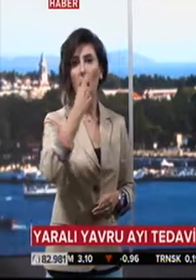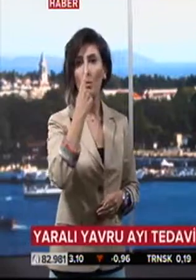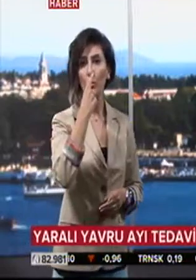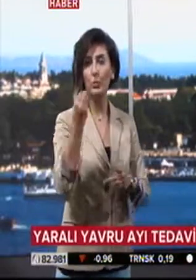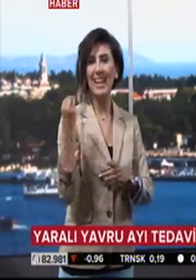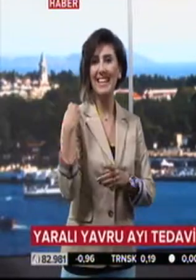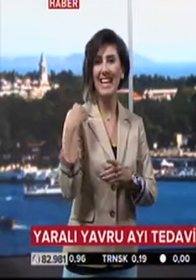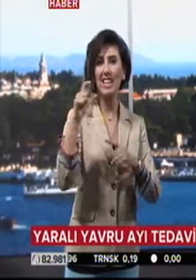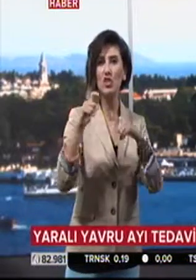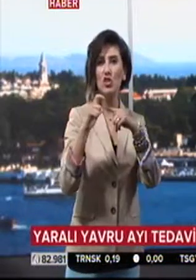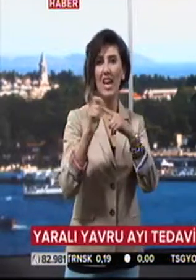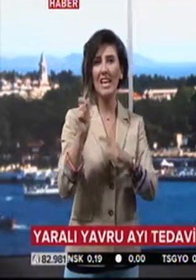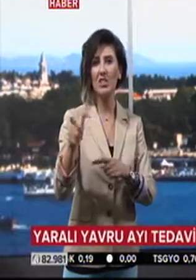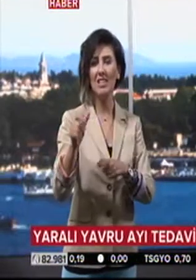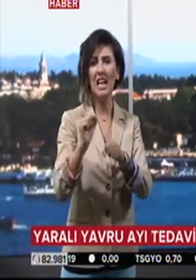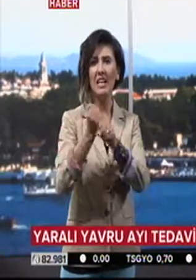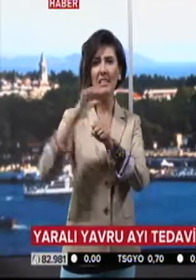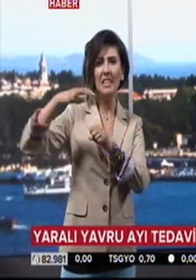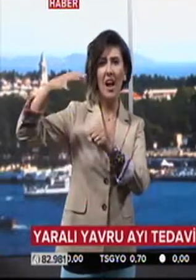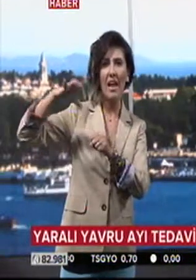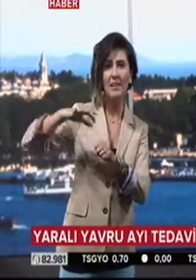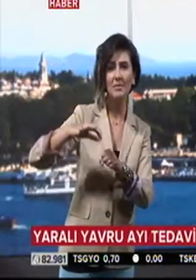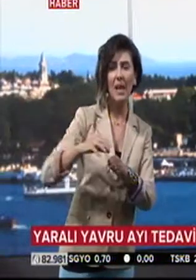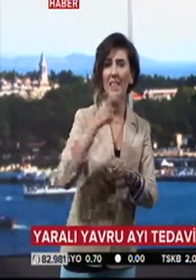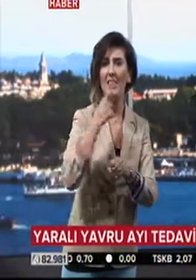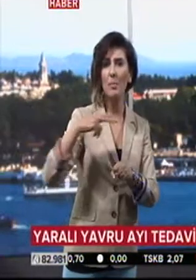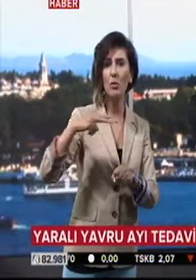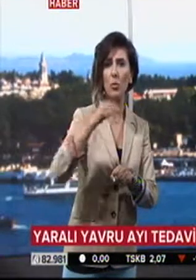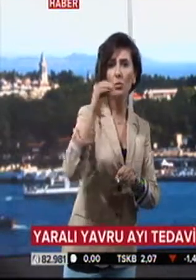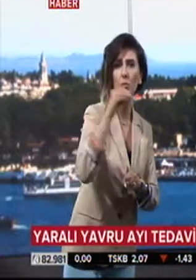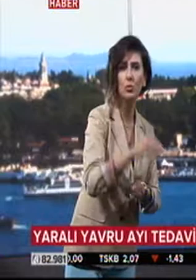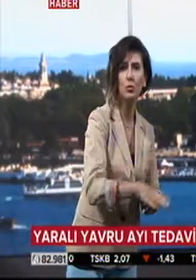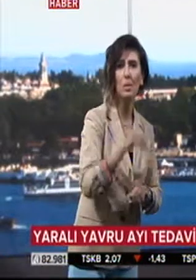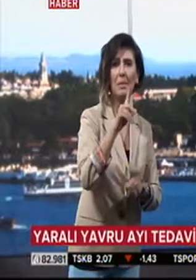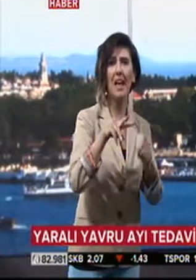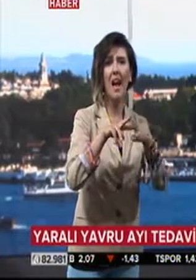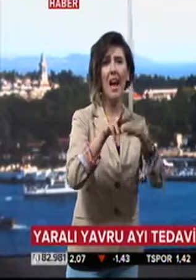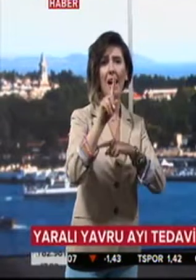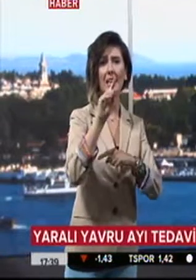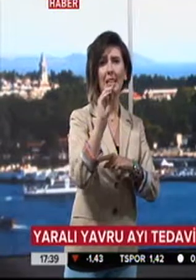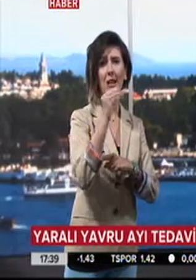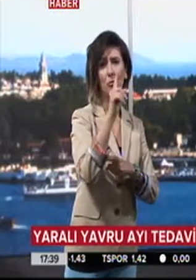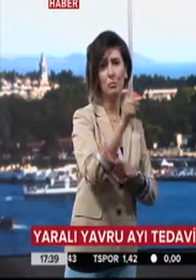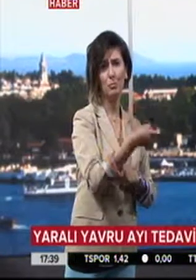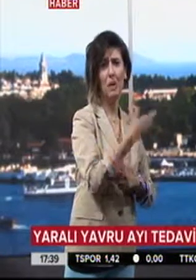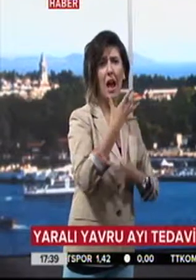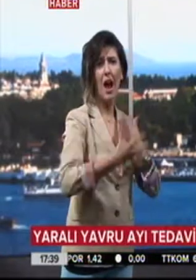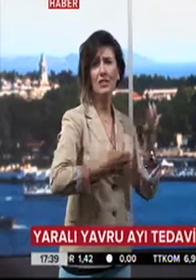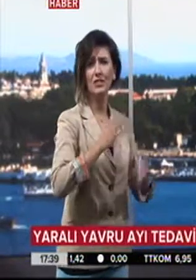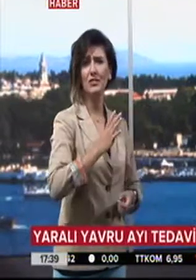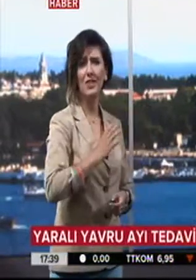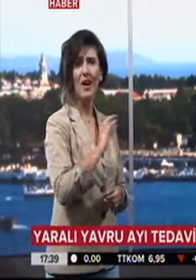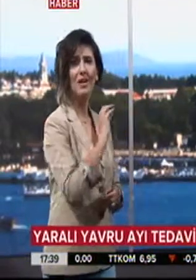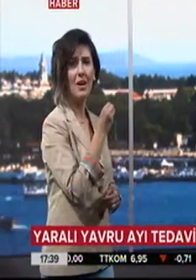Karabüğün Yenice ilçesinde kayalık alandan demir yoluna düşerek yaralanan bir ayı yavrusu bulundu. Acı içinde yatan